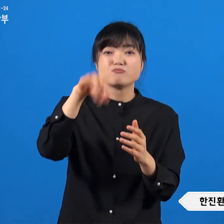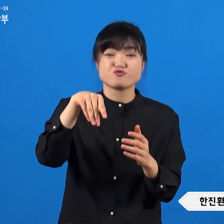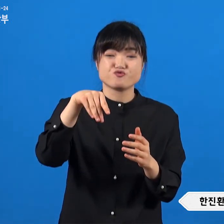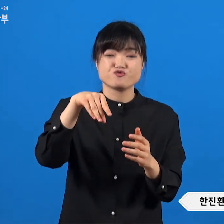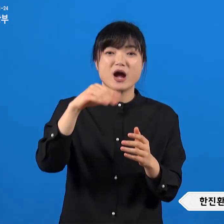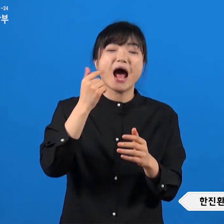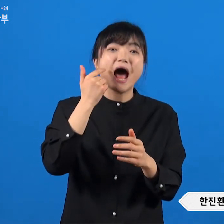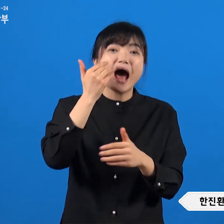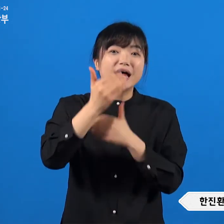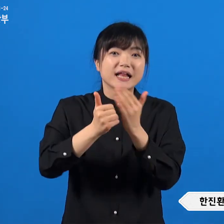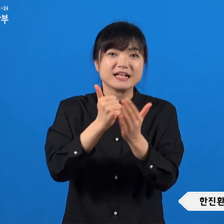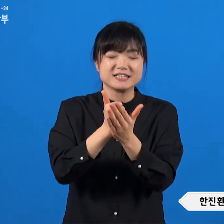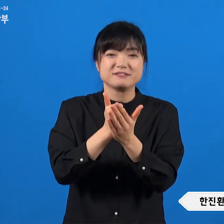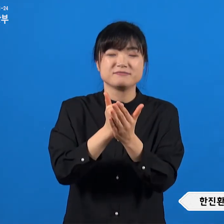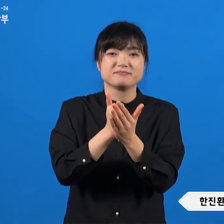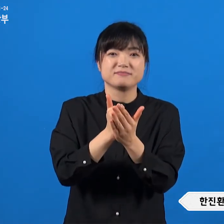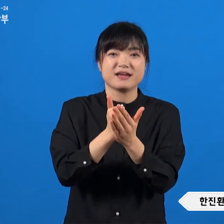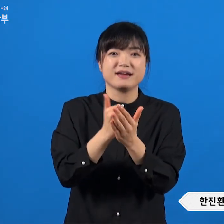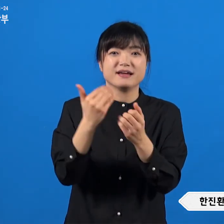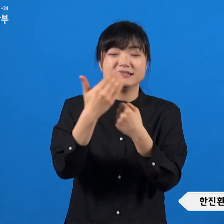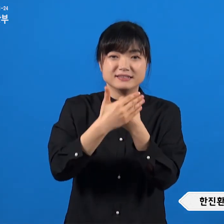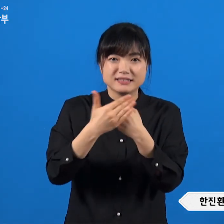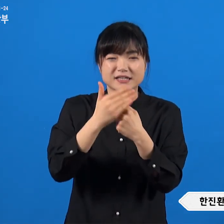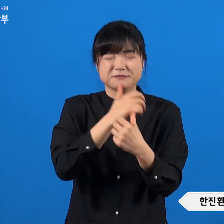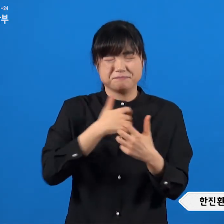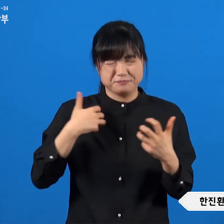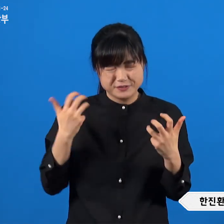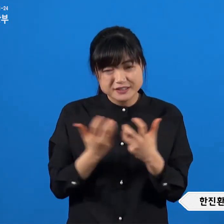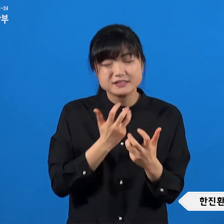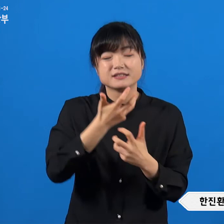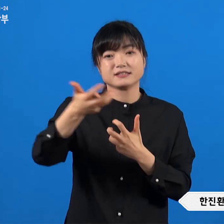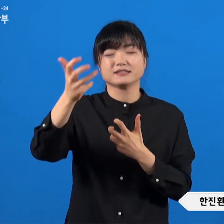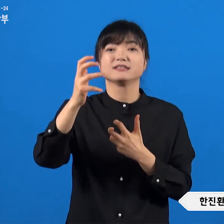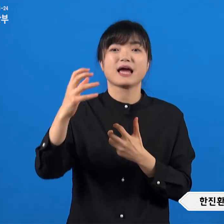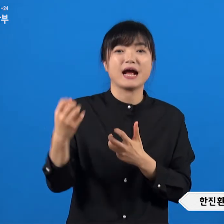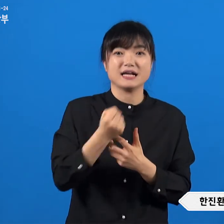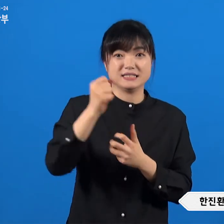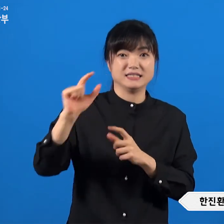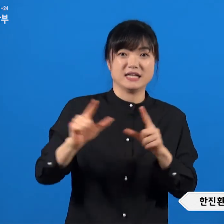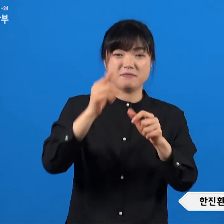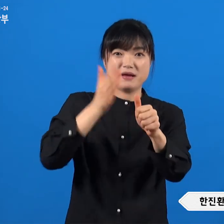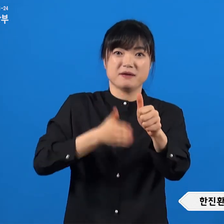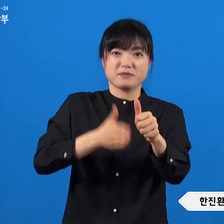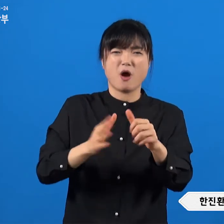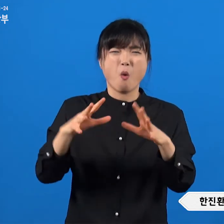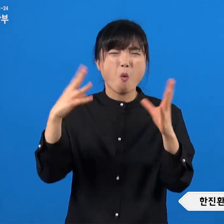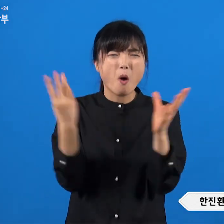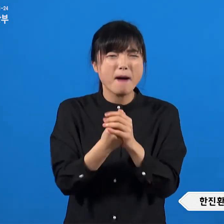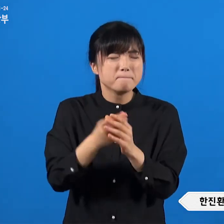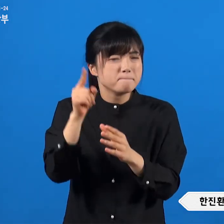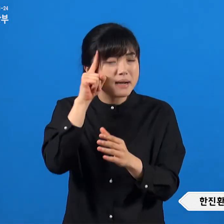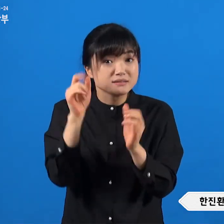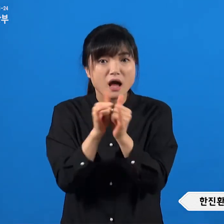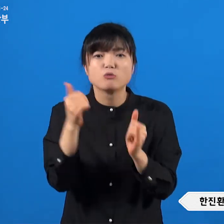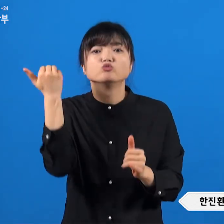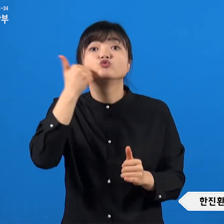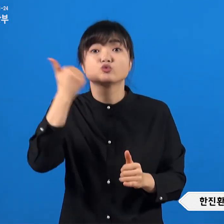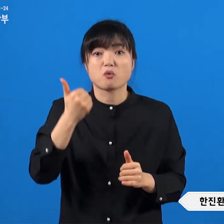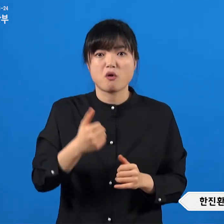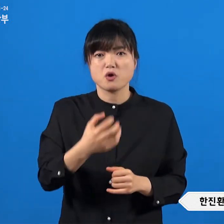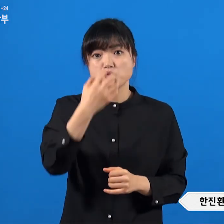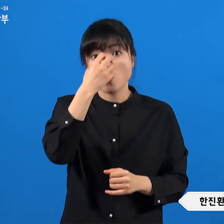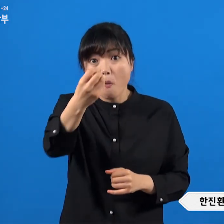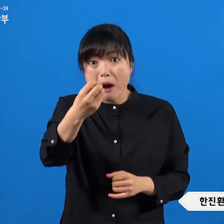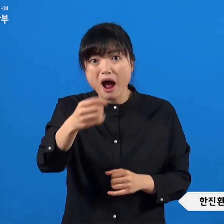은혜를 체험하면서 살 수 있기를 바랍니다. 여러분, 완벽한 사람이 누가 있습니까? 교만이 다